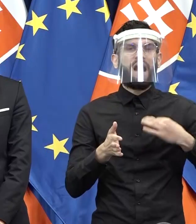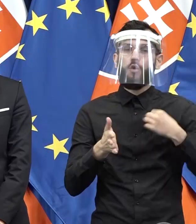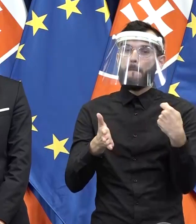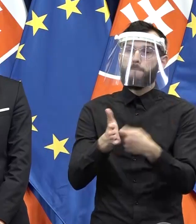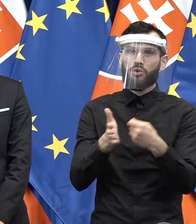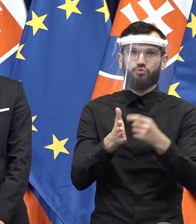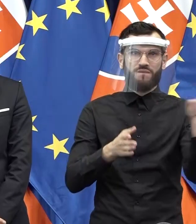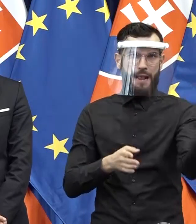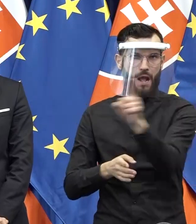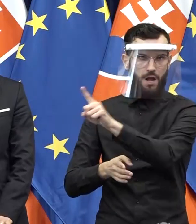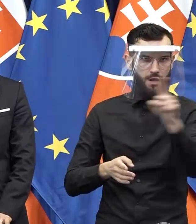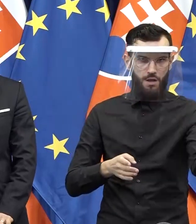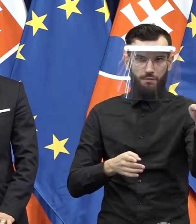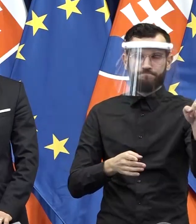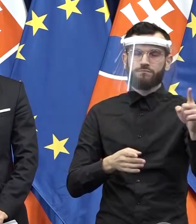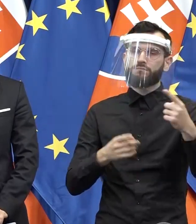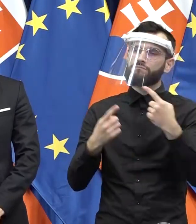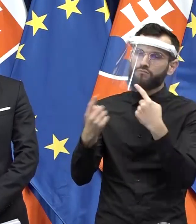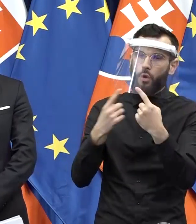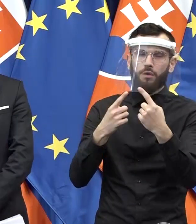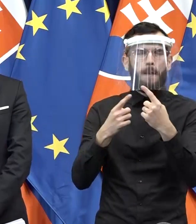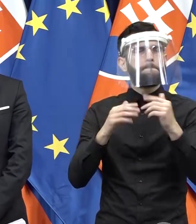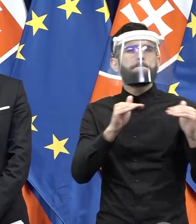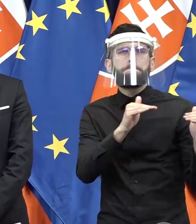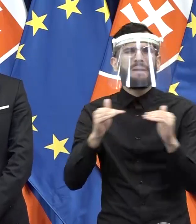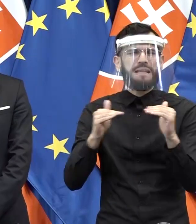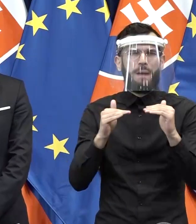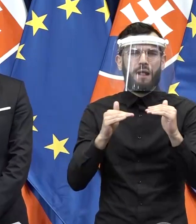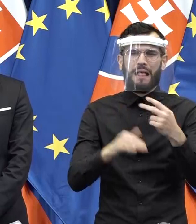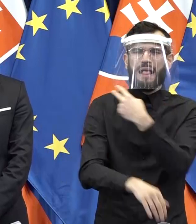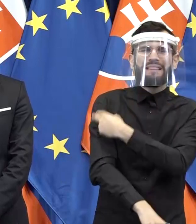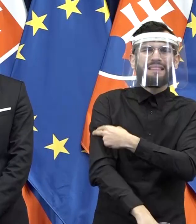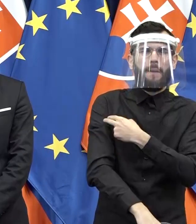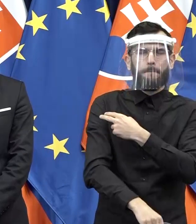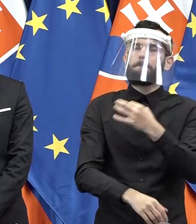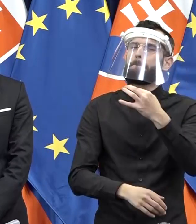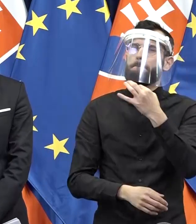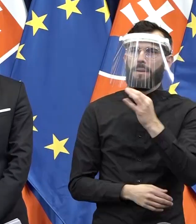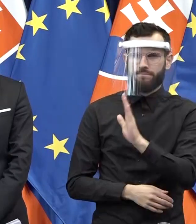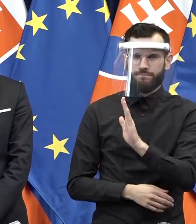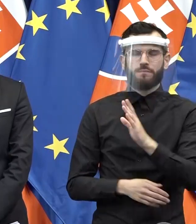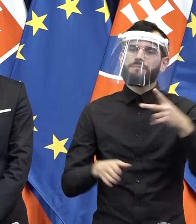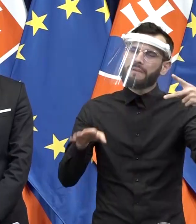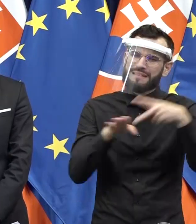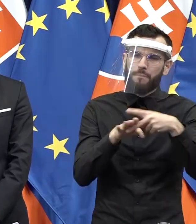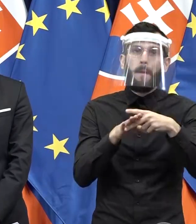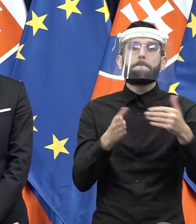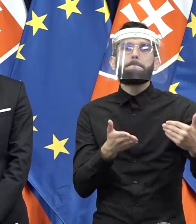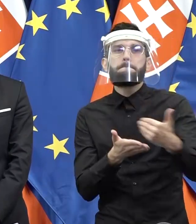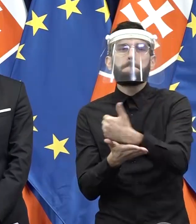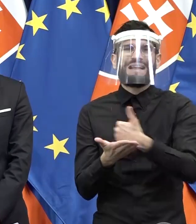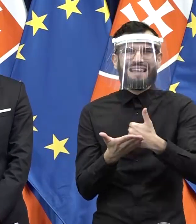minimálnu vlastne garantovanú výšku príjmu